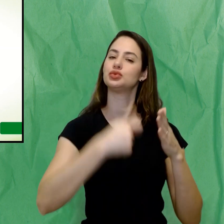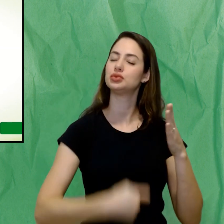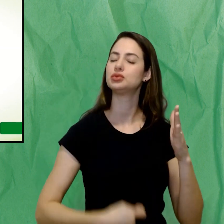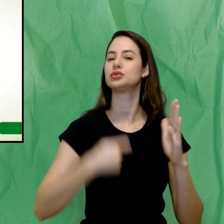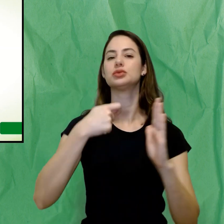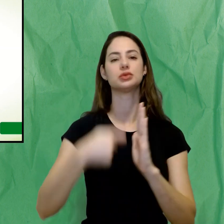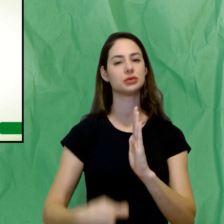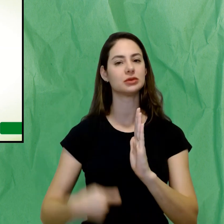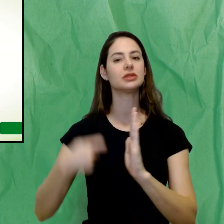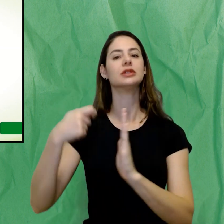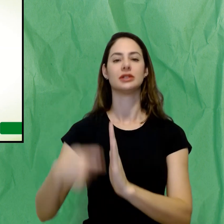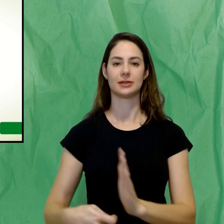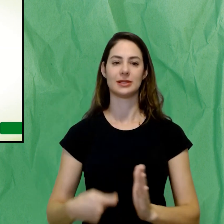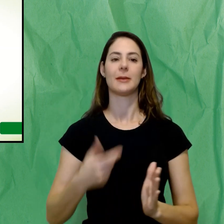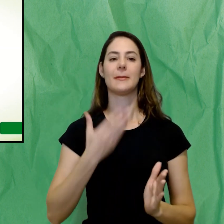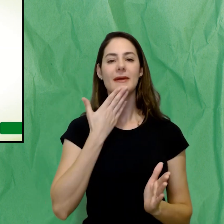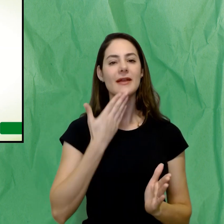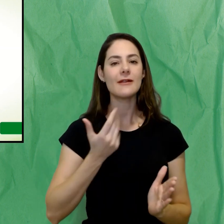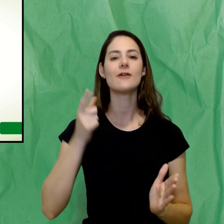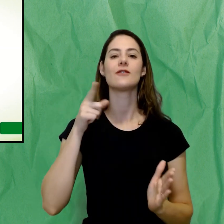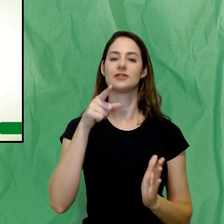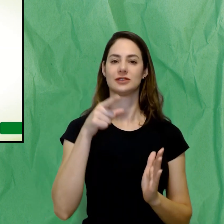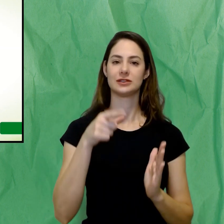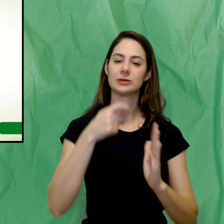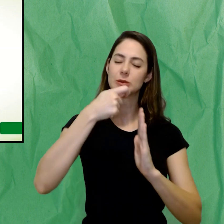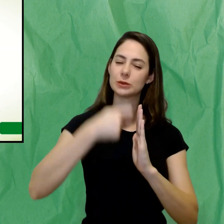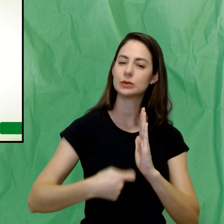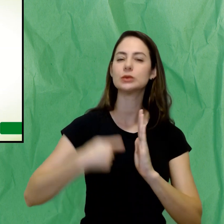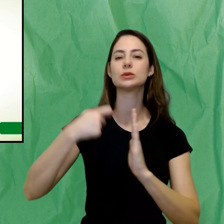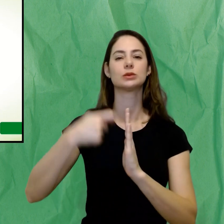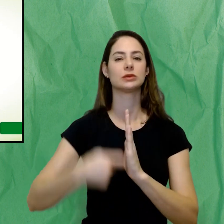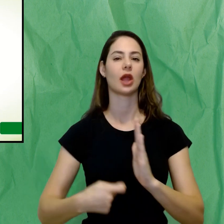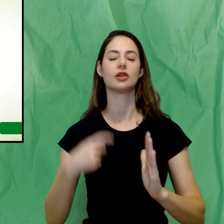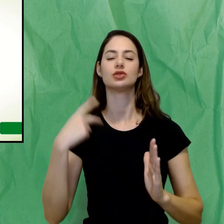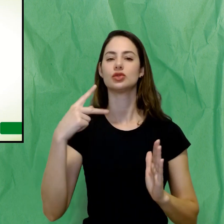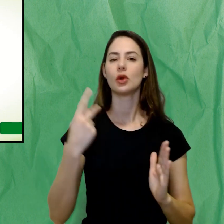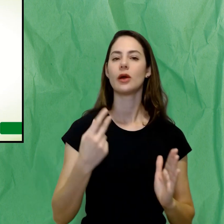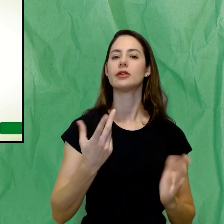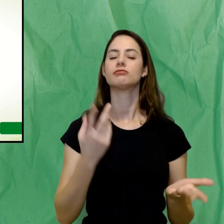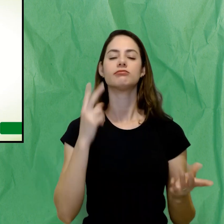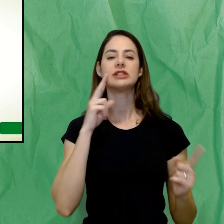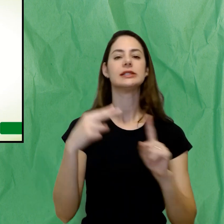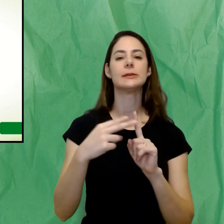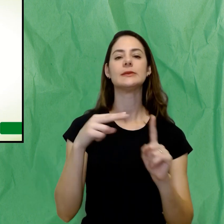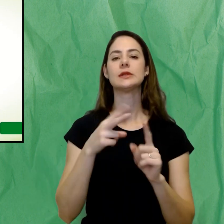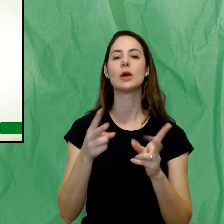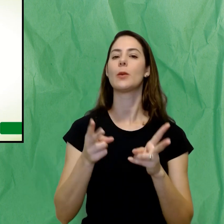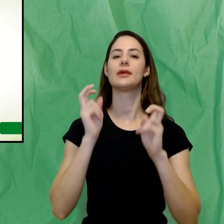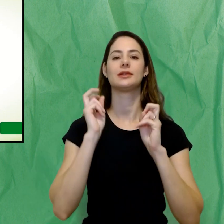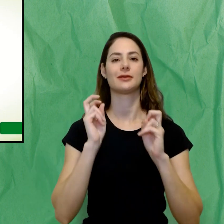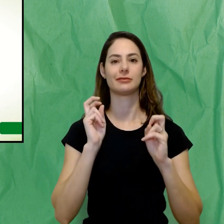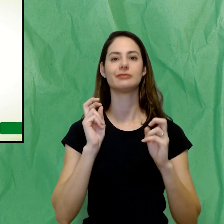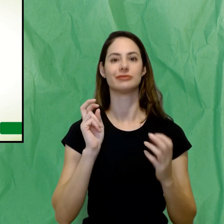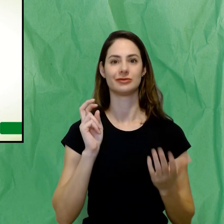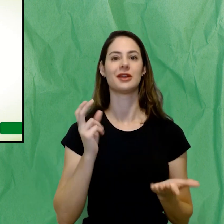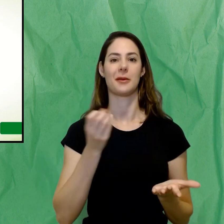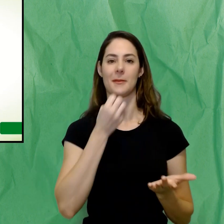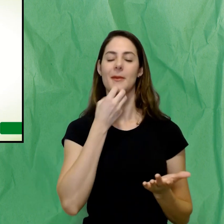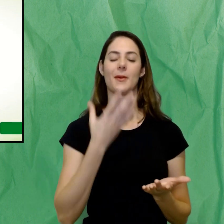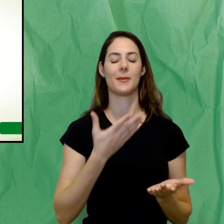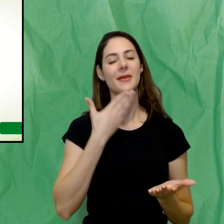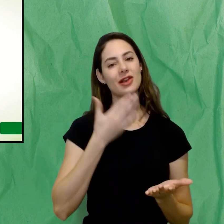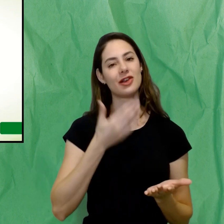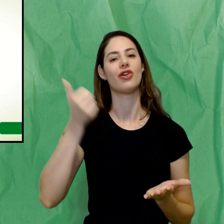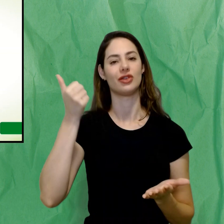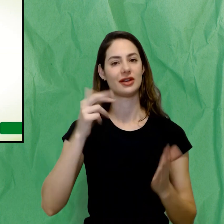discursiva. Tá? Quanto melhor você for nessa parte discursiva, mais pontual e mais